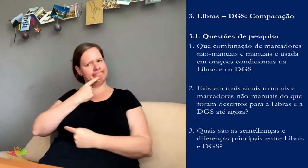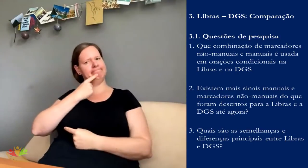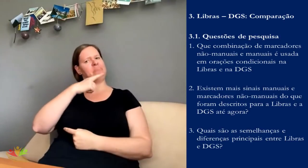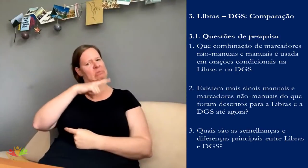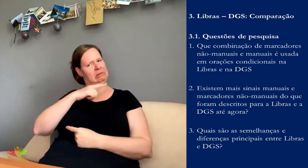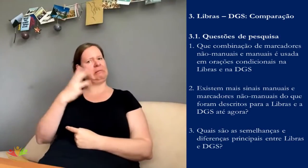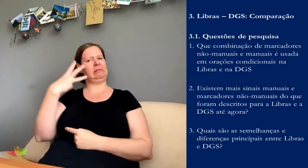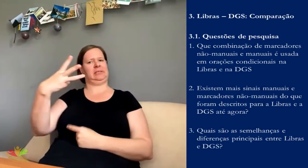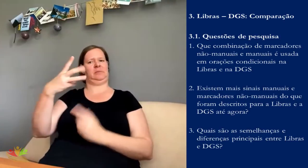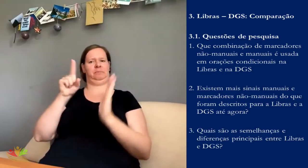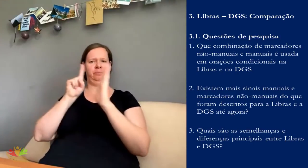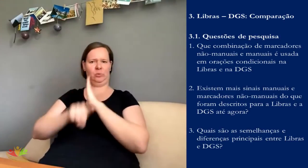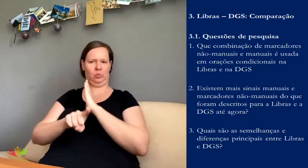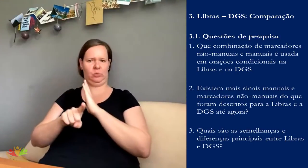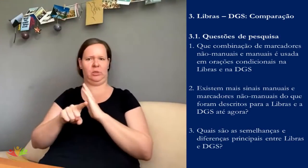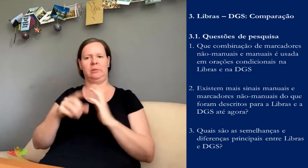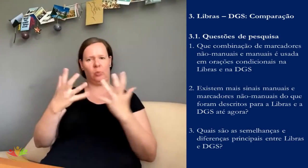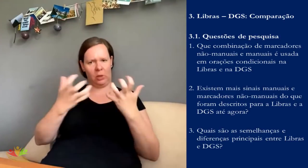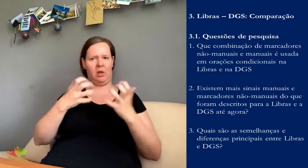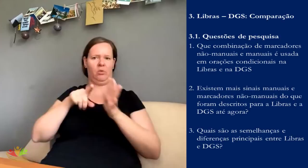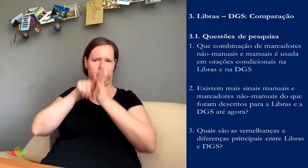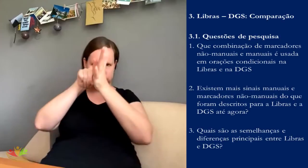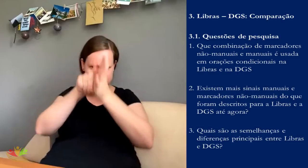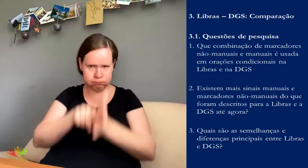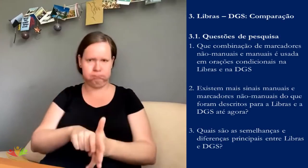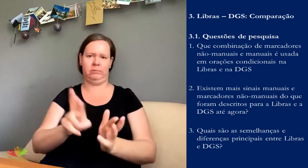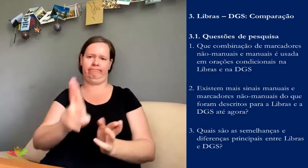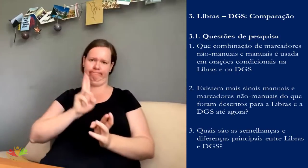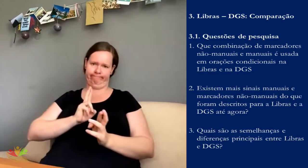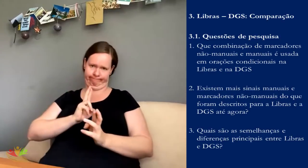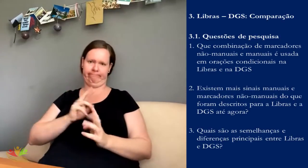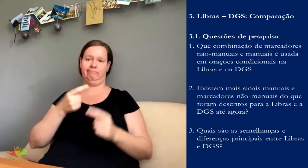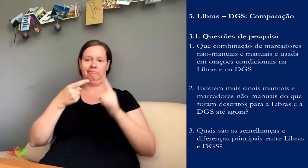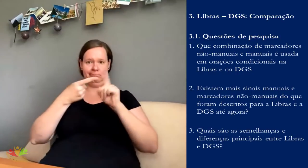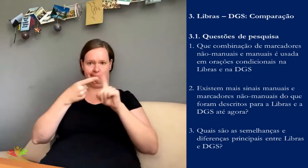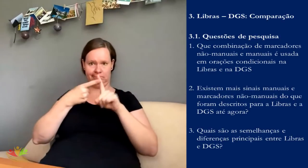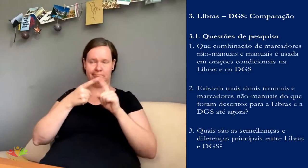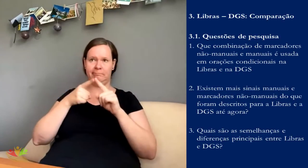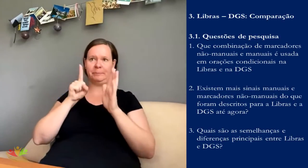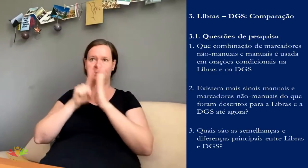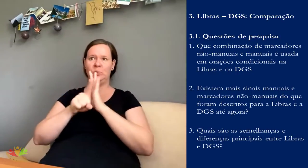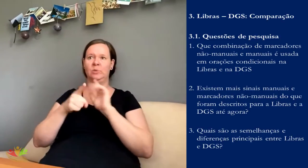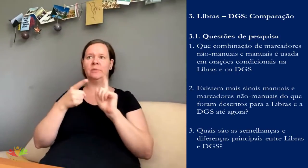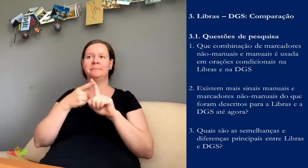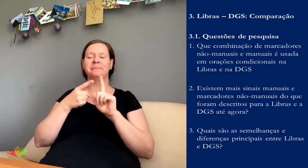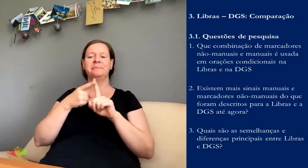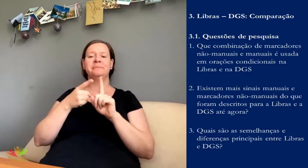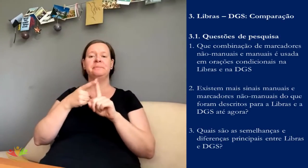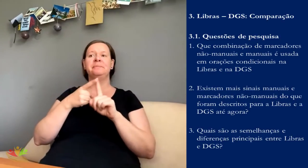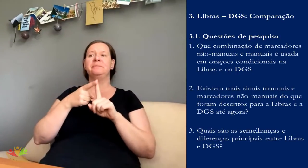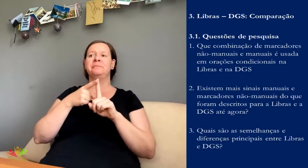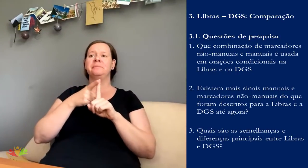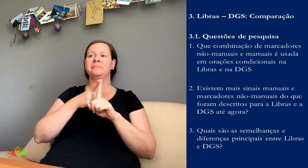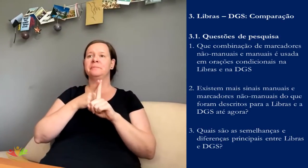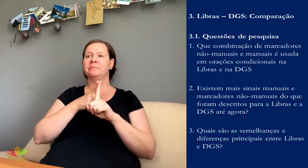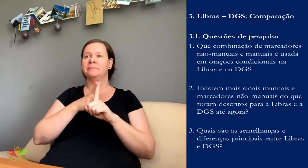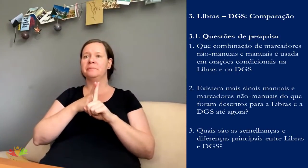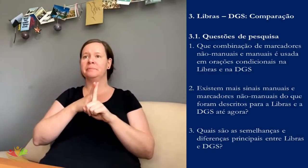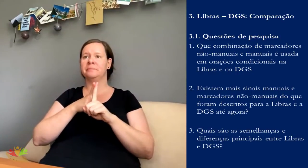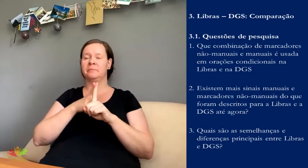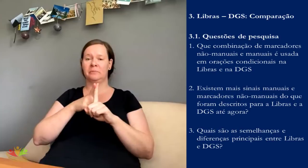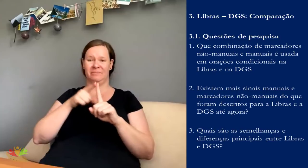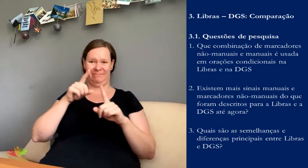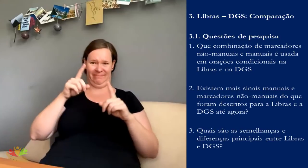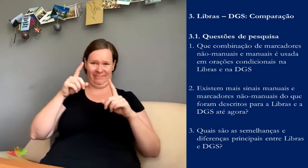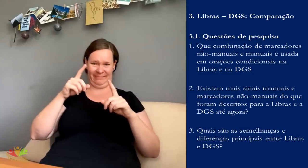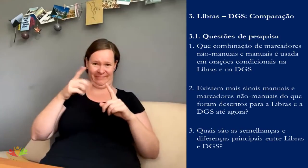alemã, brasileira e alemã, e outras línguas de sinais. Eu espero que vocês tenham refrescado aí a memória sobre